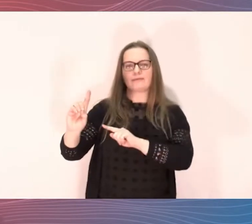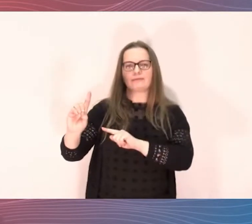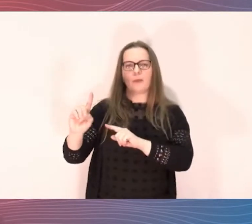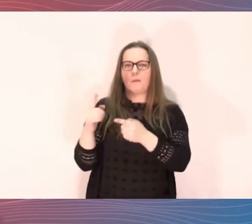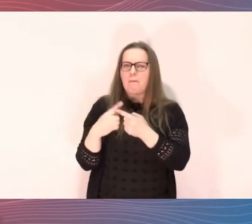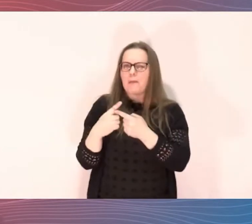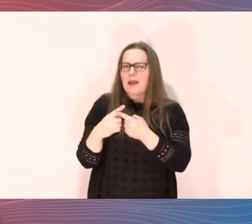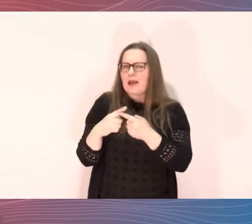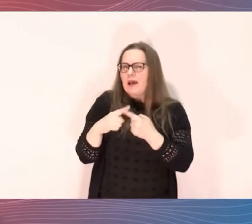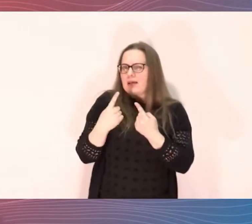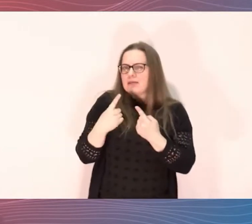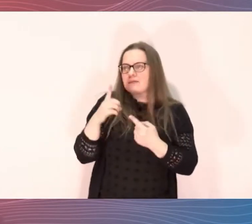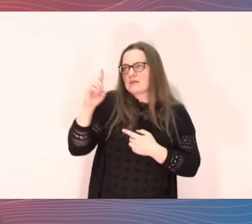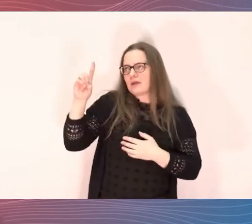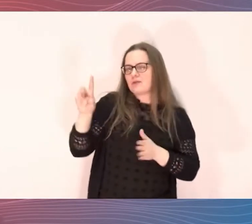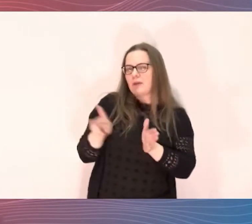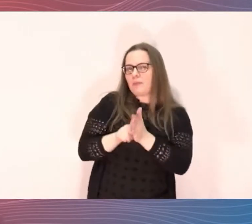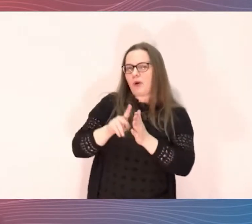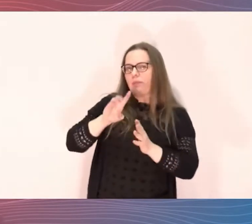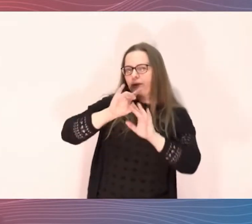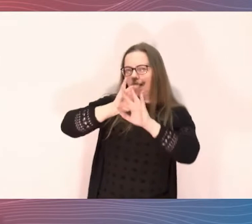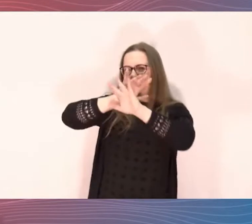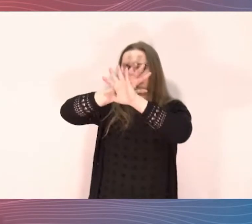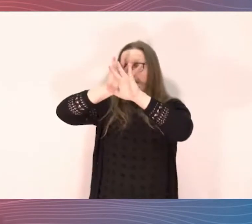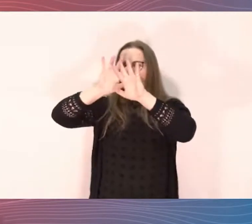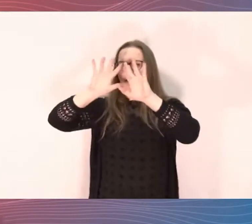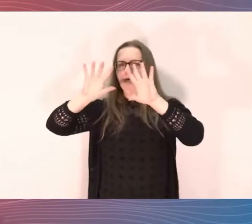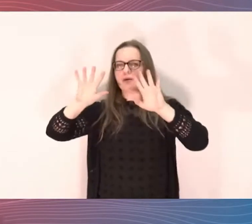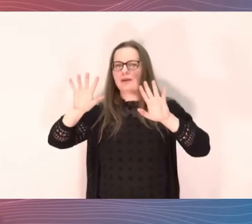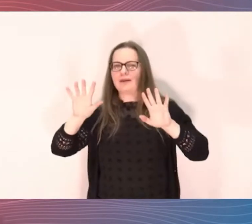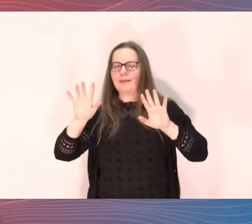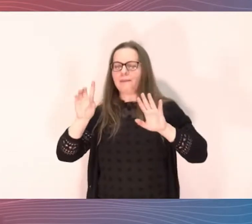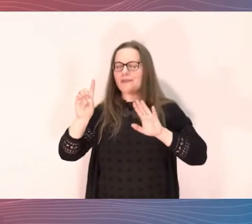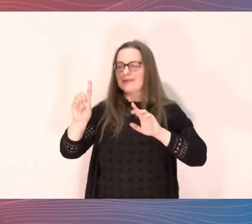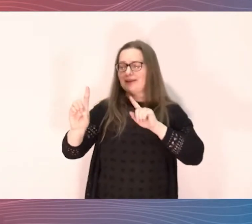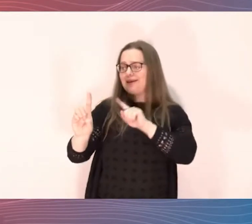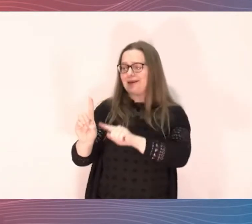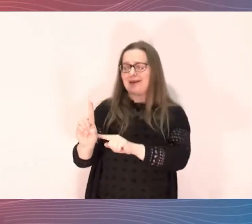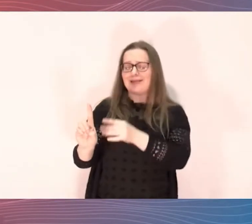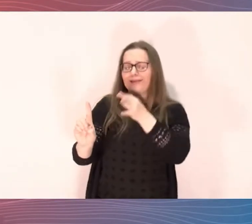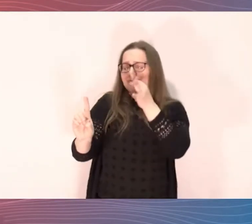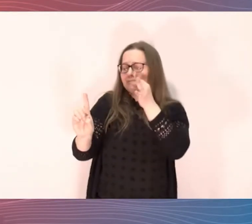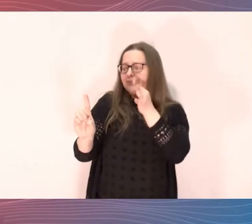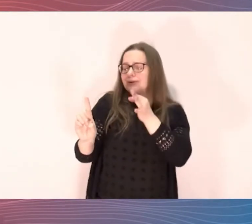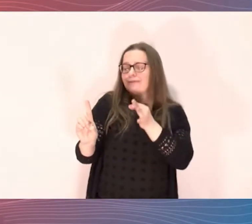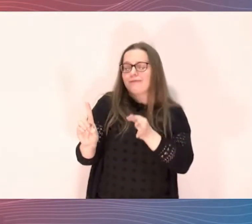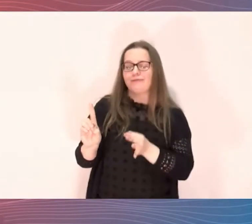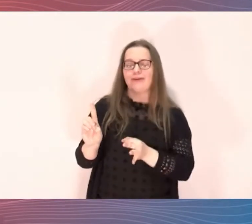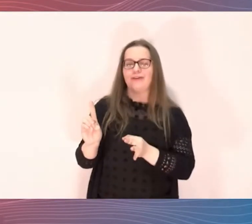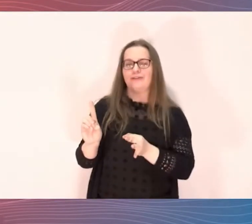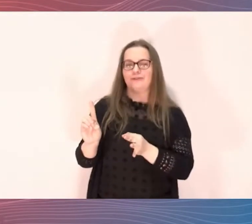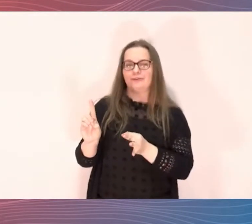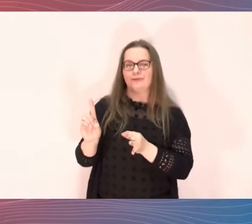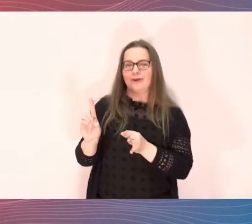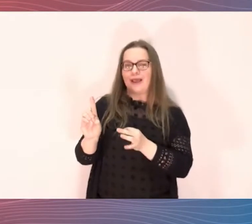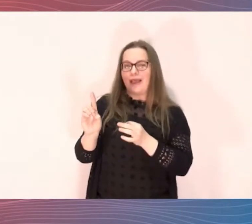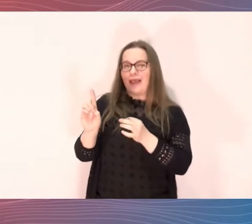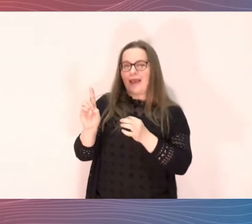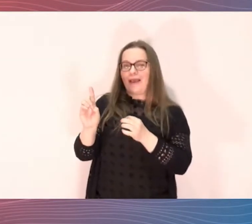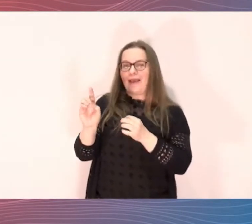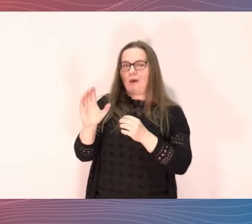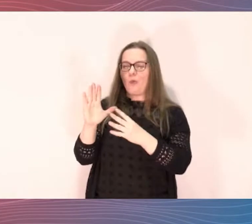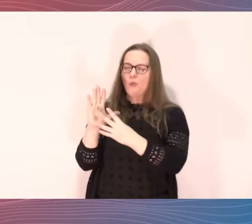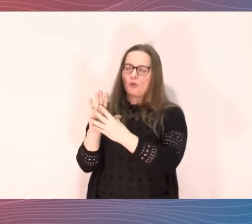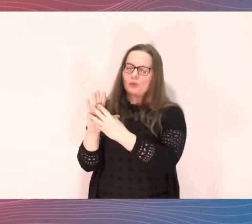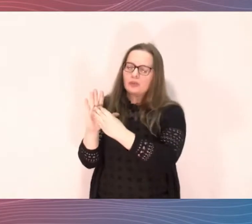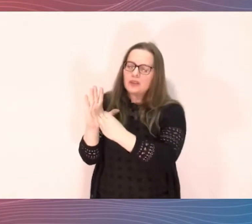glória, e a expressão exata do seu ser. Essa